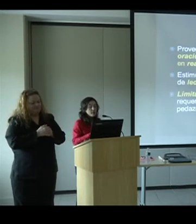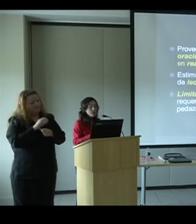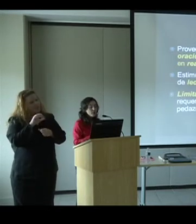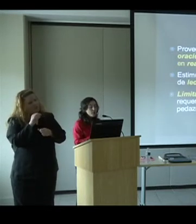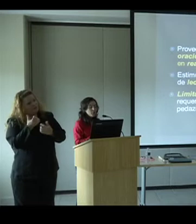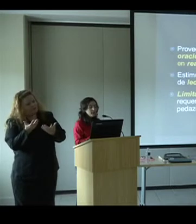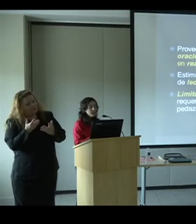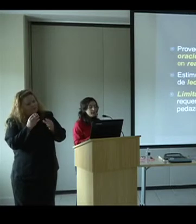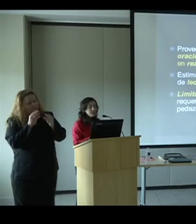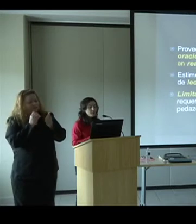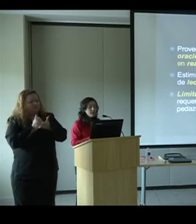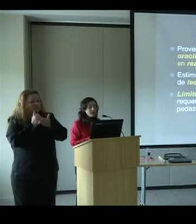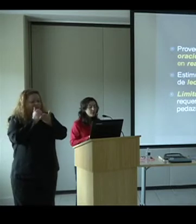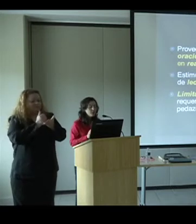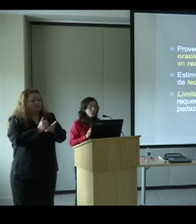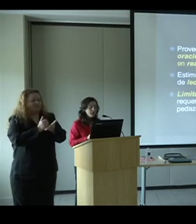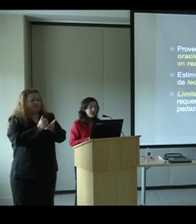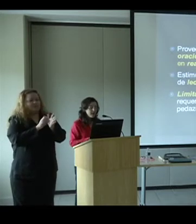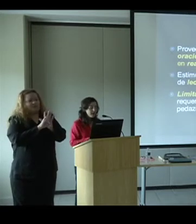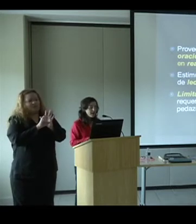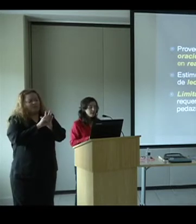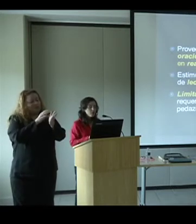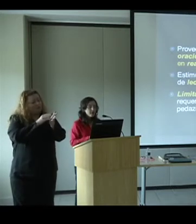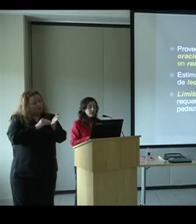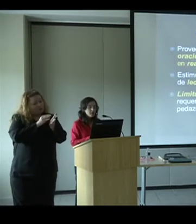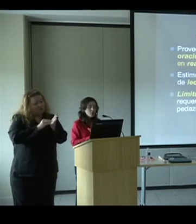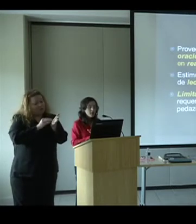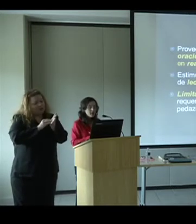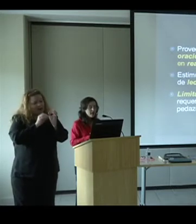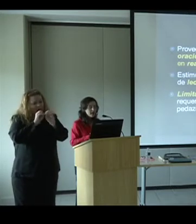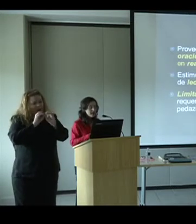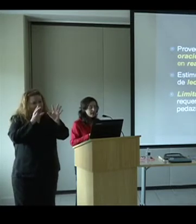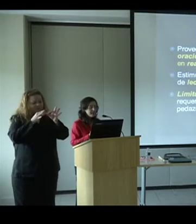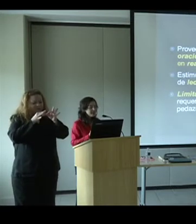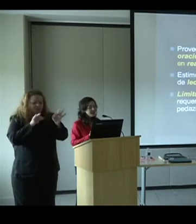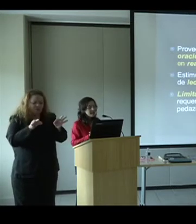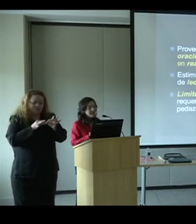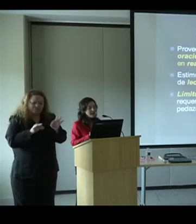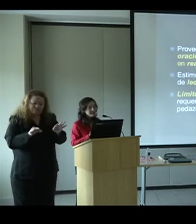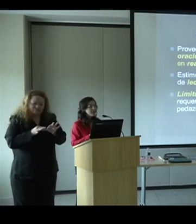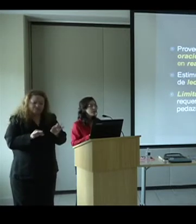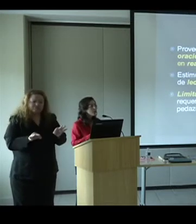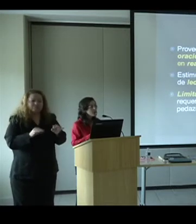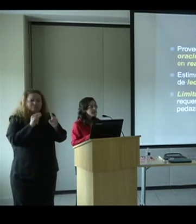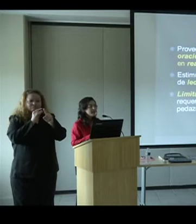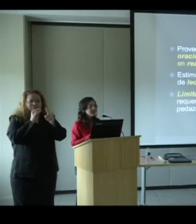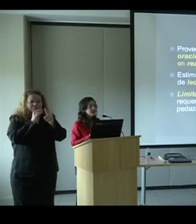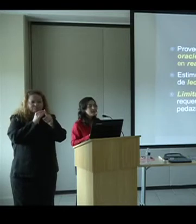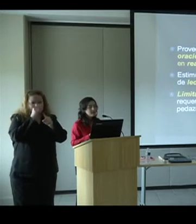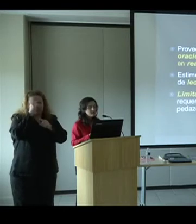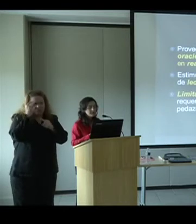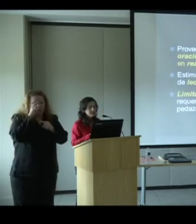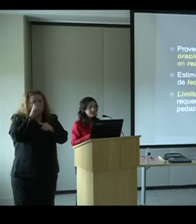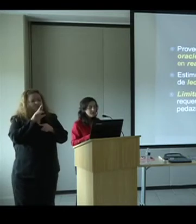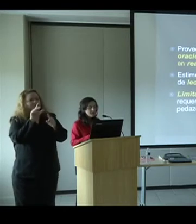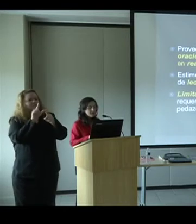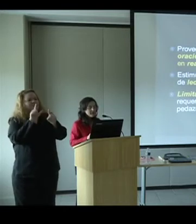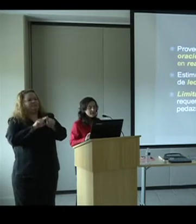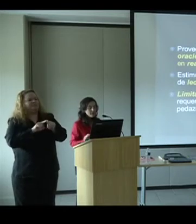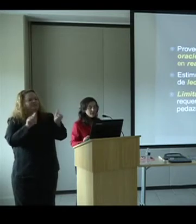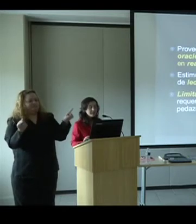otros acomodos puede ser proveerle fotocopias claras con oraciones o palabras relevantes en realce o con letras diferentes